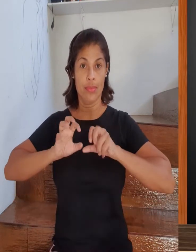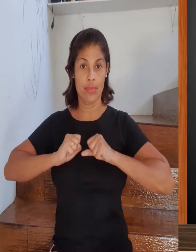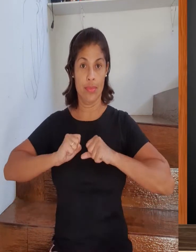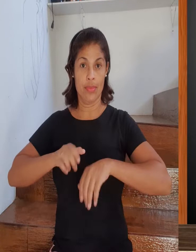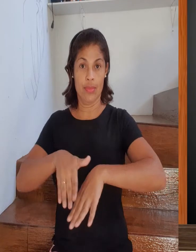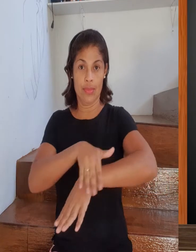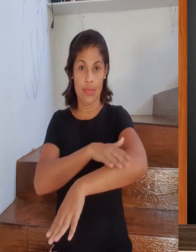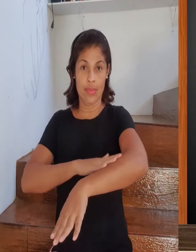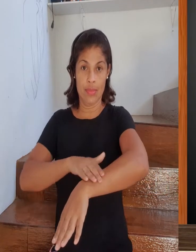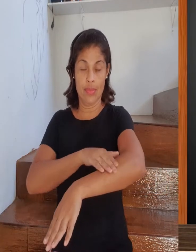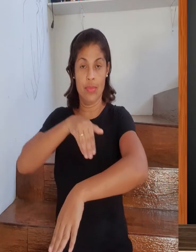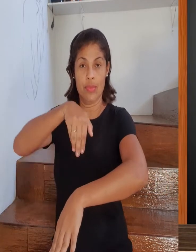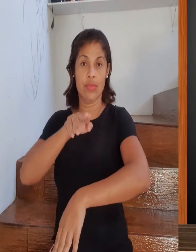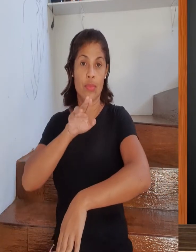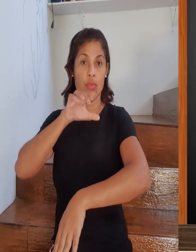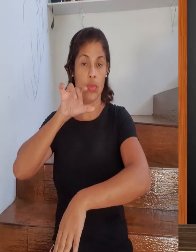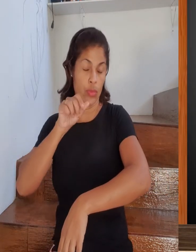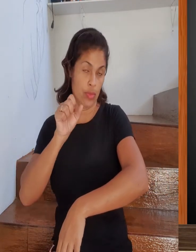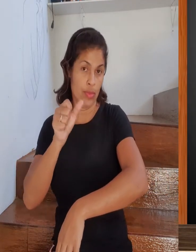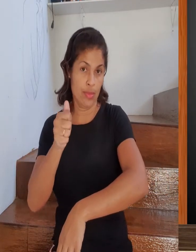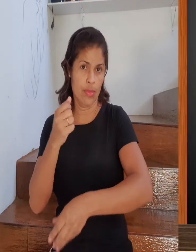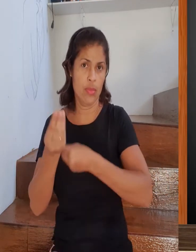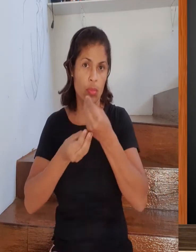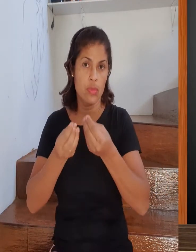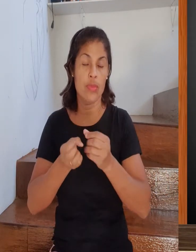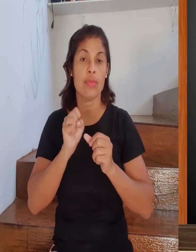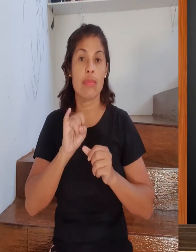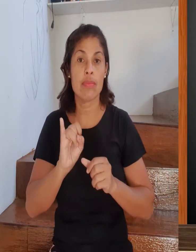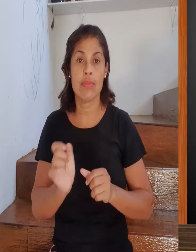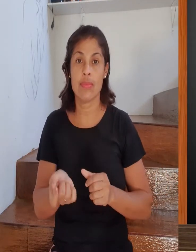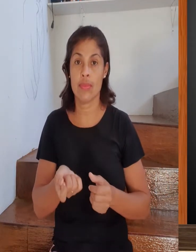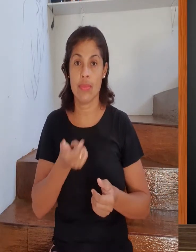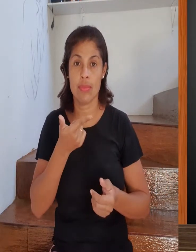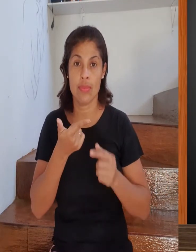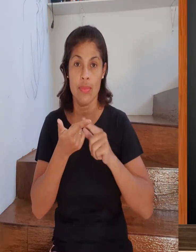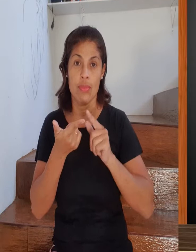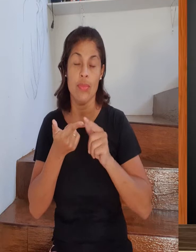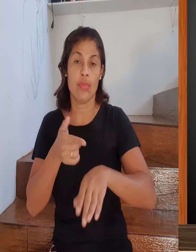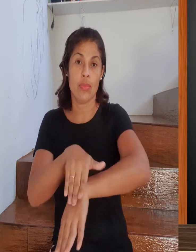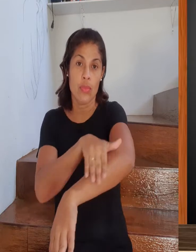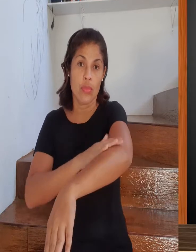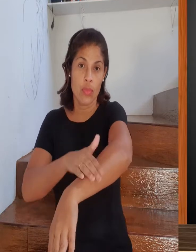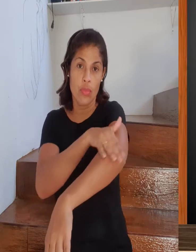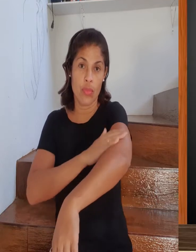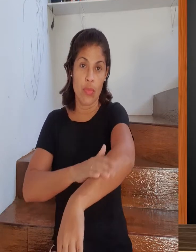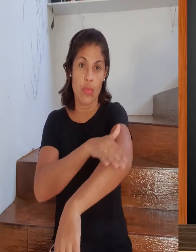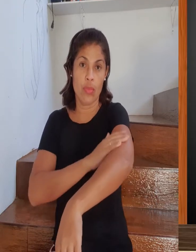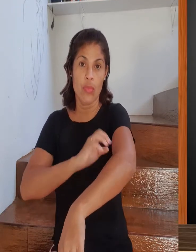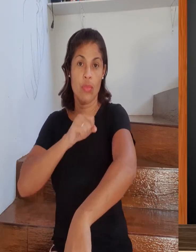A absorção através da pele e mucosas acontece quando administramos medicamentos de uso